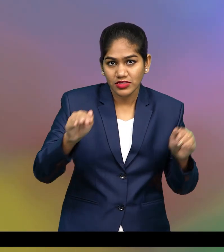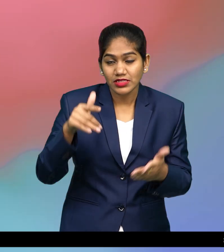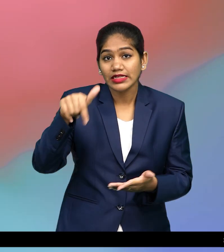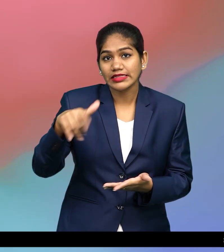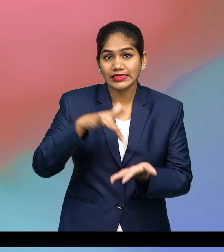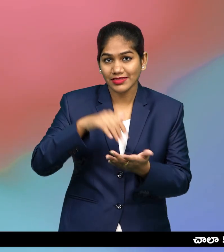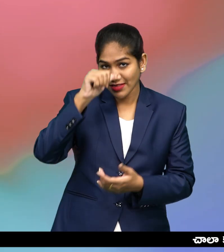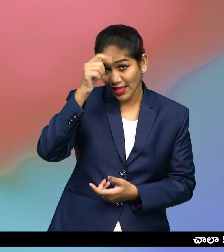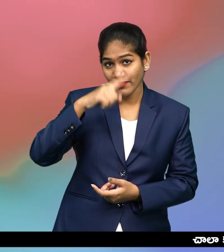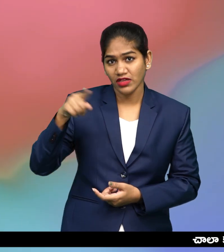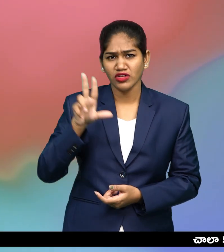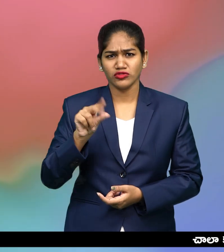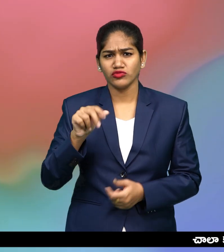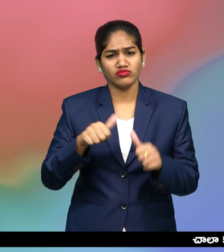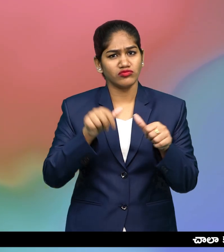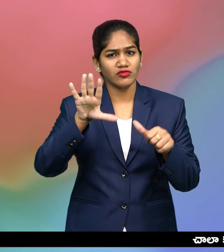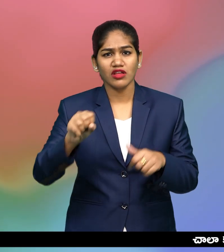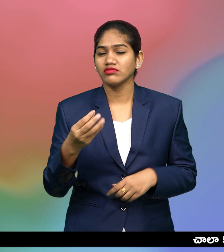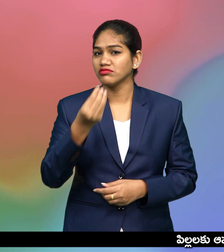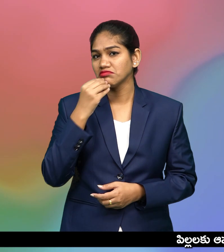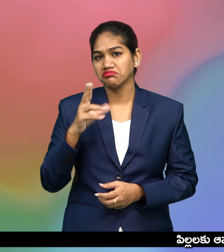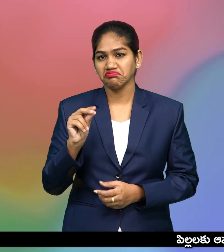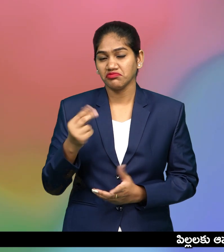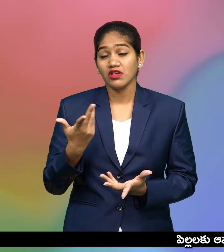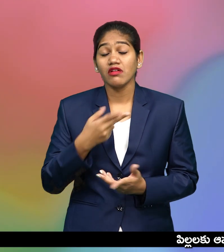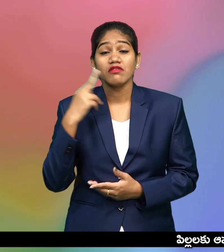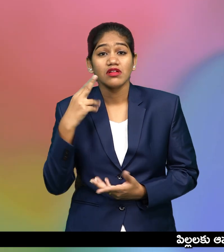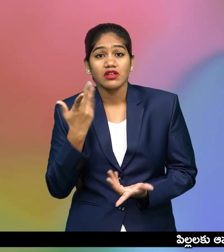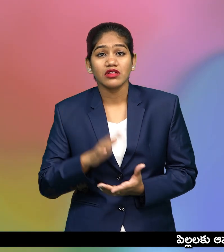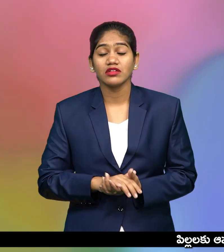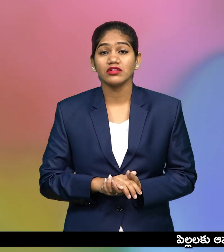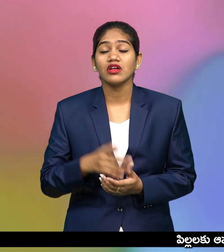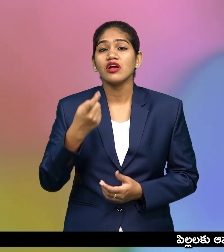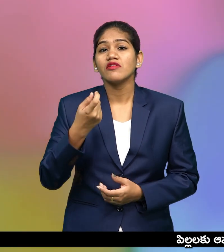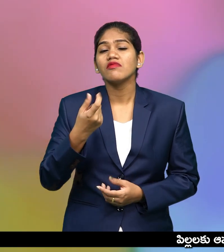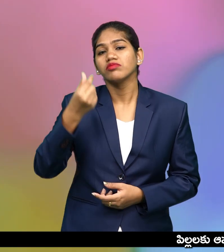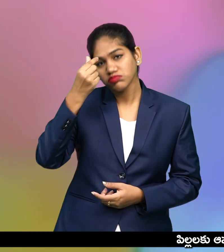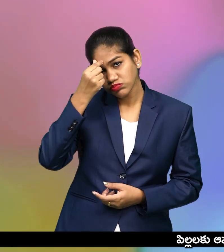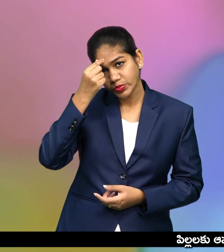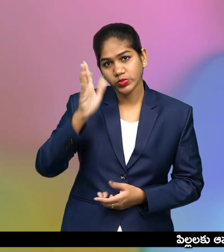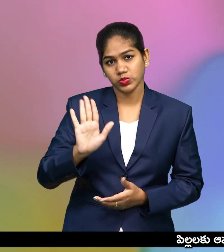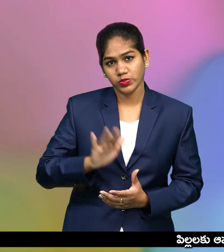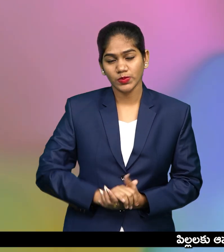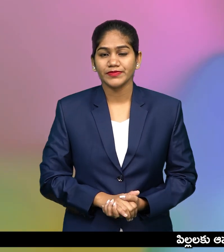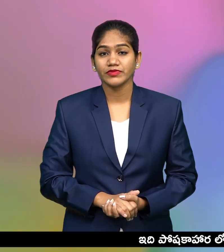భారతదేశంలోని చాలా కుటుంబాలు, ముఖ్యంగా పిల్లలకు ఆహారం అందుబాటులో లేదు.